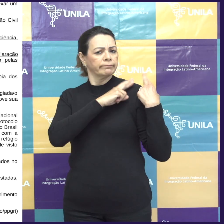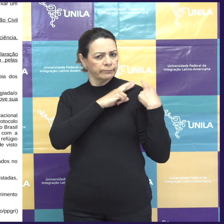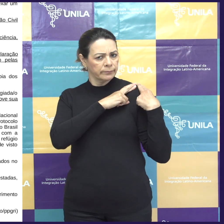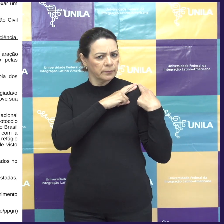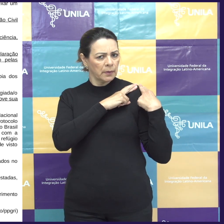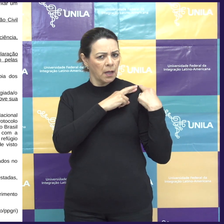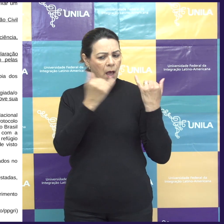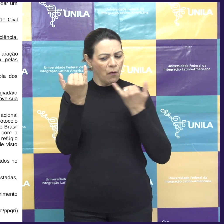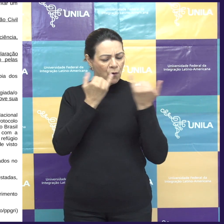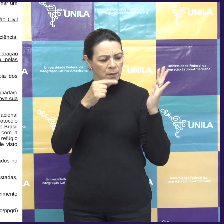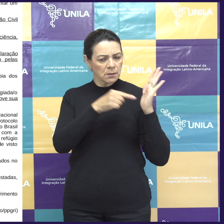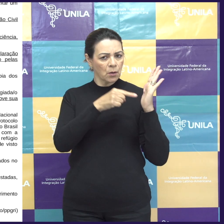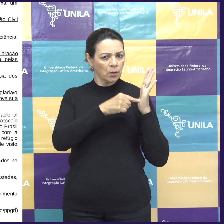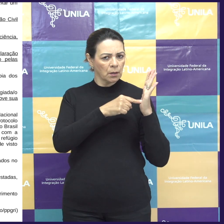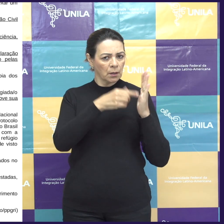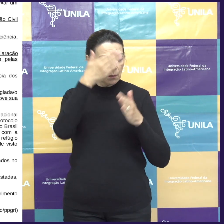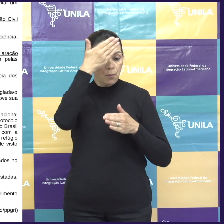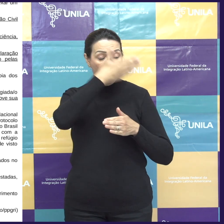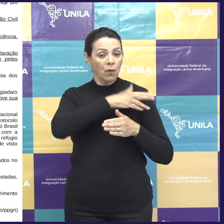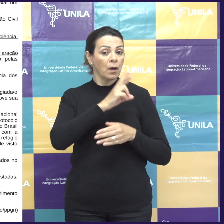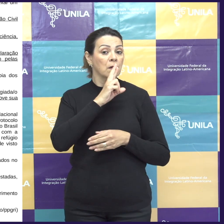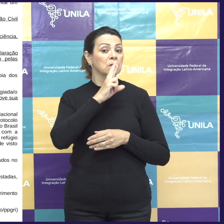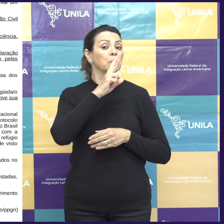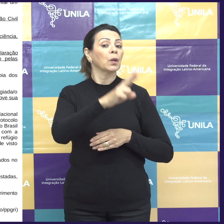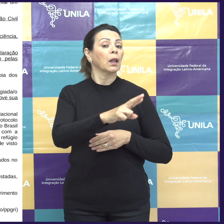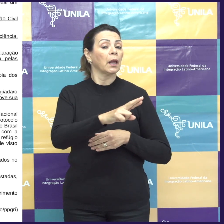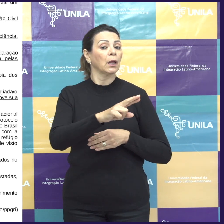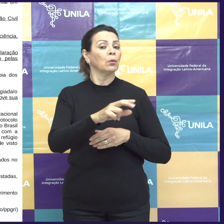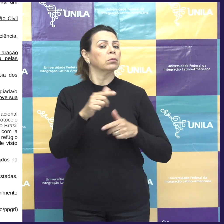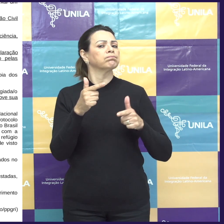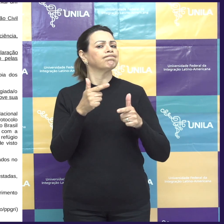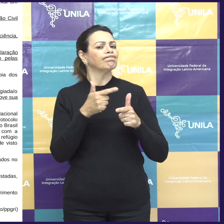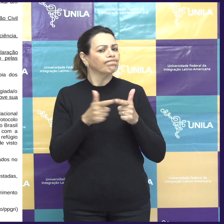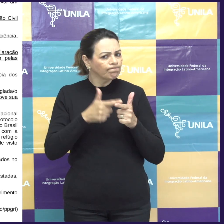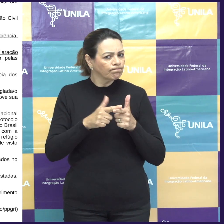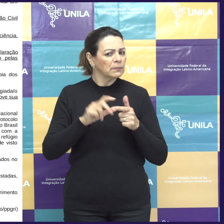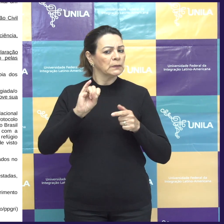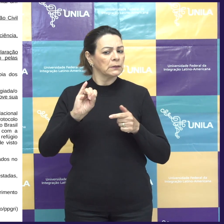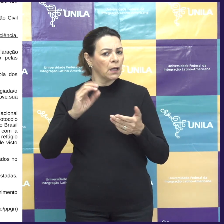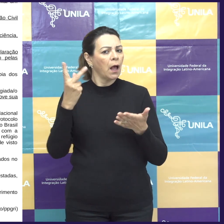pelas informações prestadas, respondendo inclusive por eventuais equívocos.